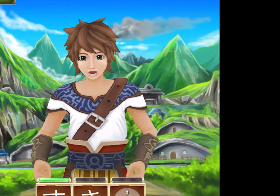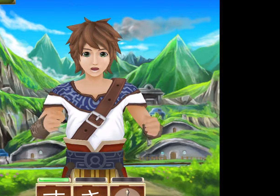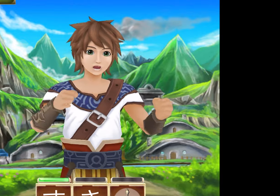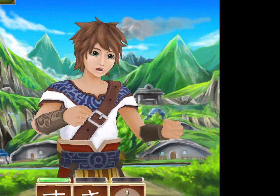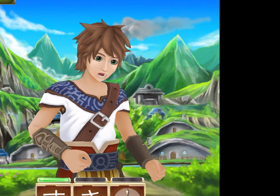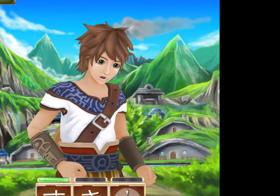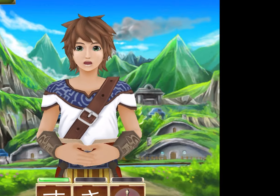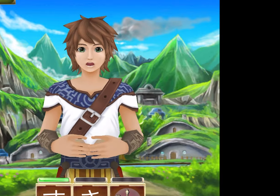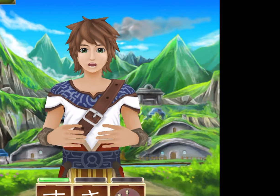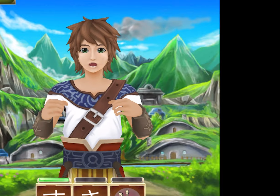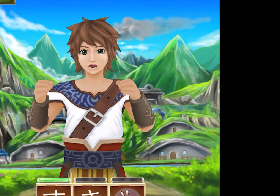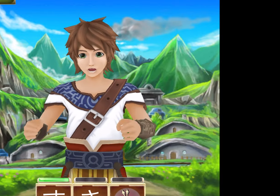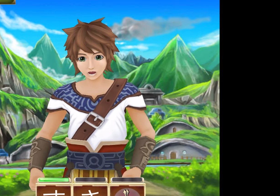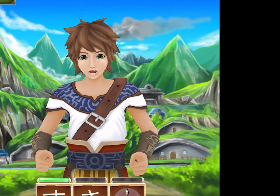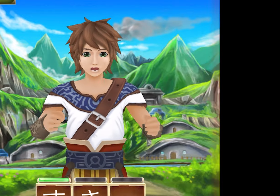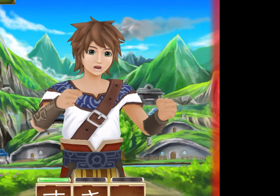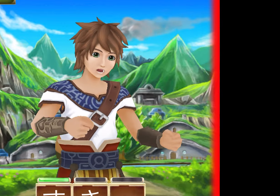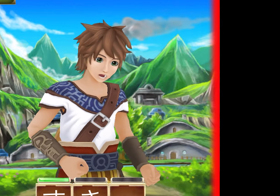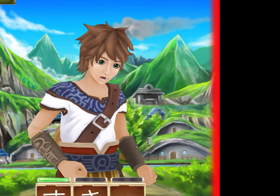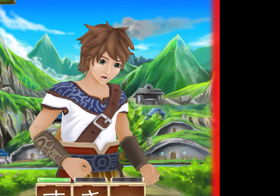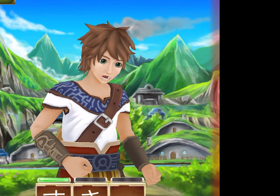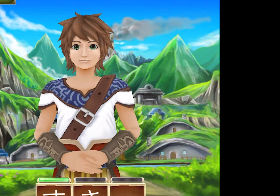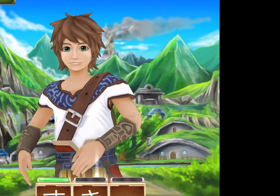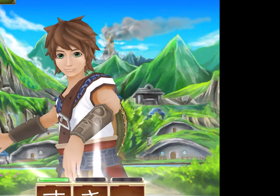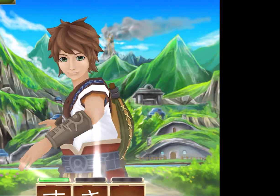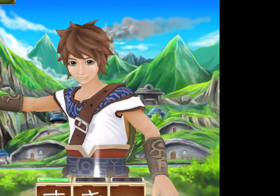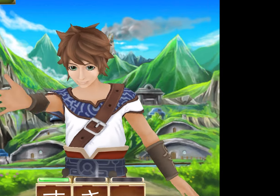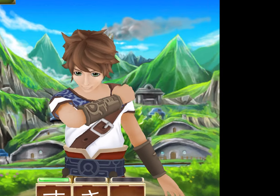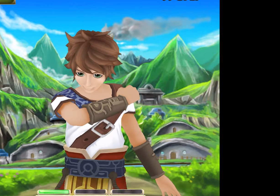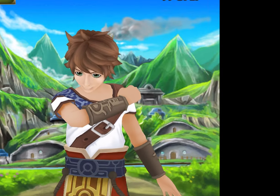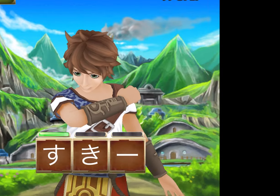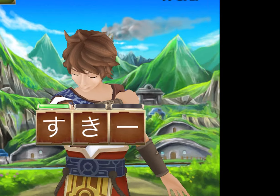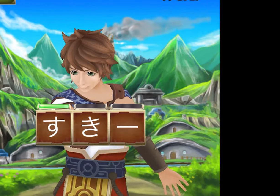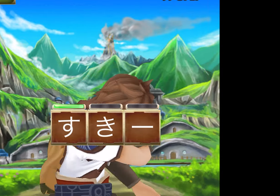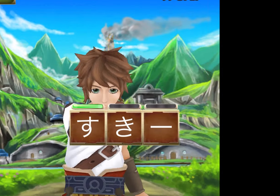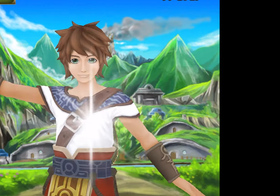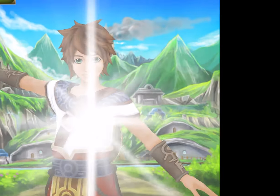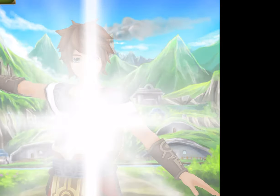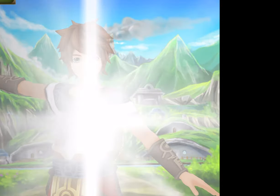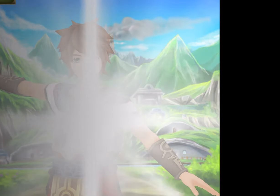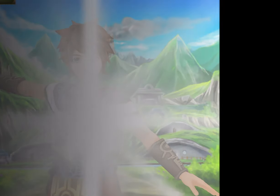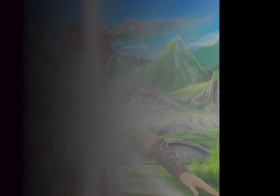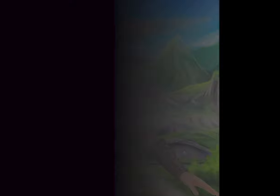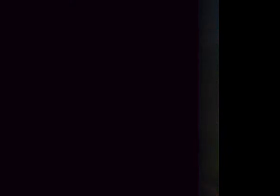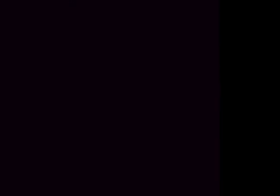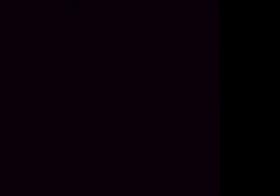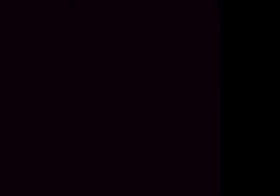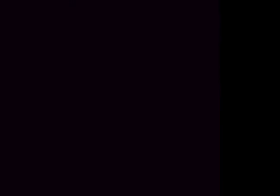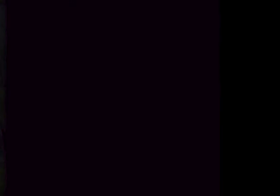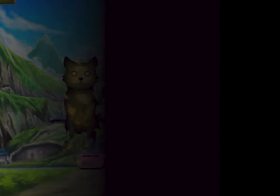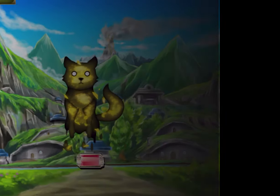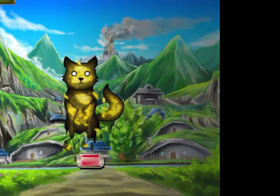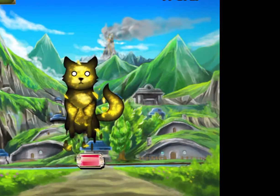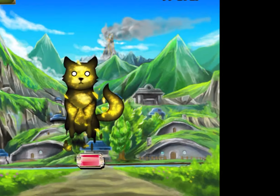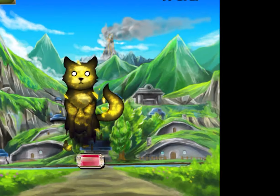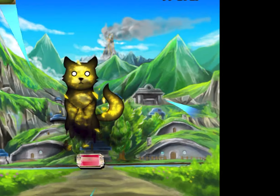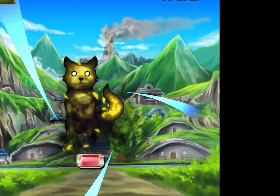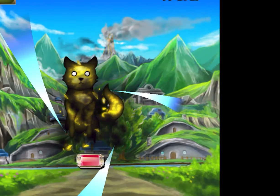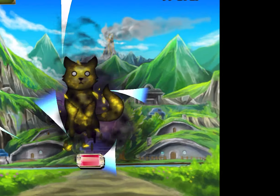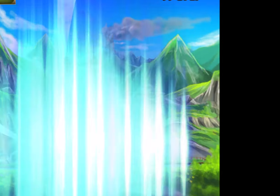好きだ好きよ好きーえ、あ、あ、好きーかあ、はいはいはいはいはい確